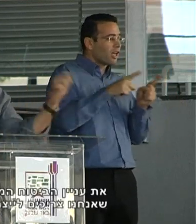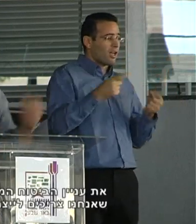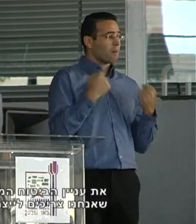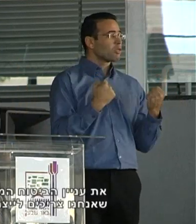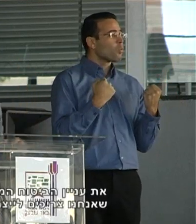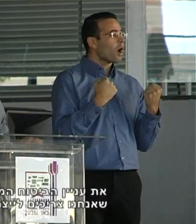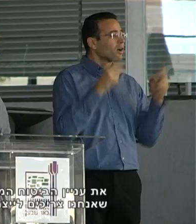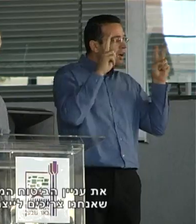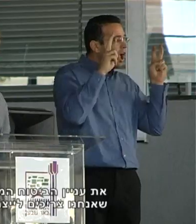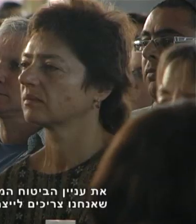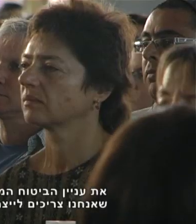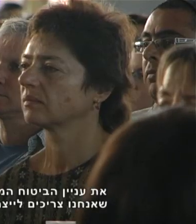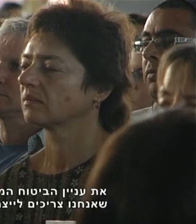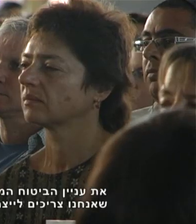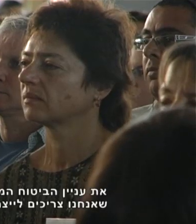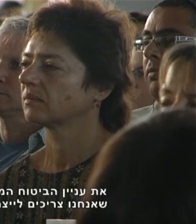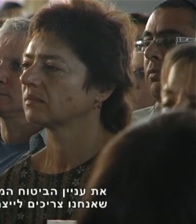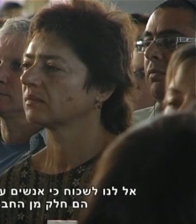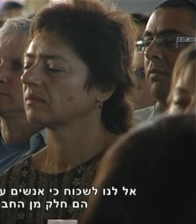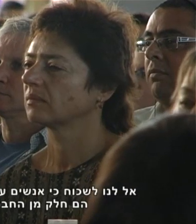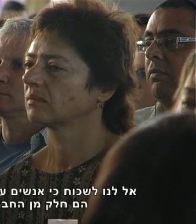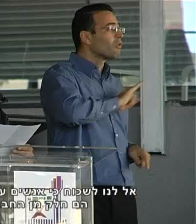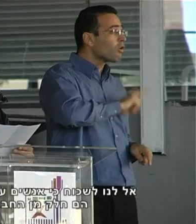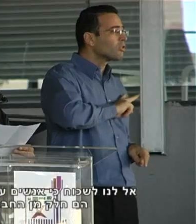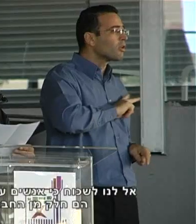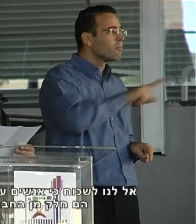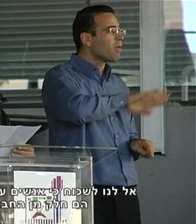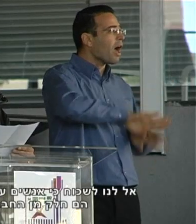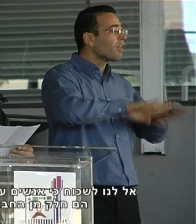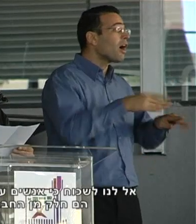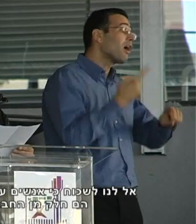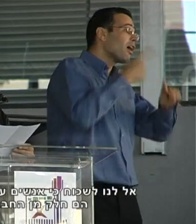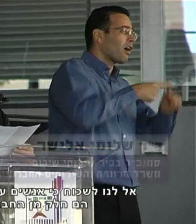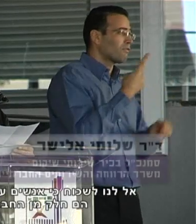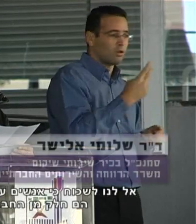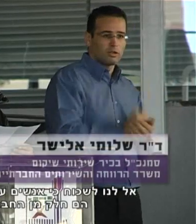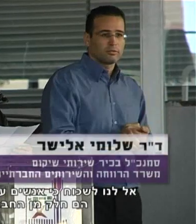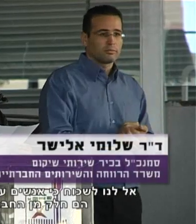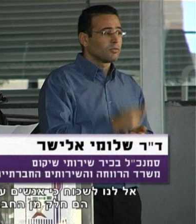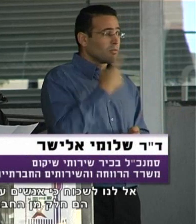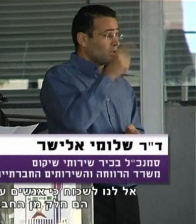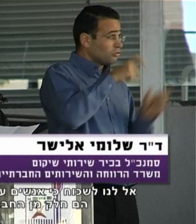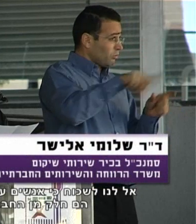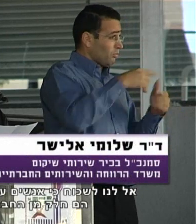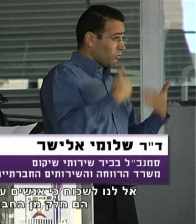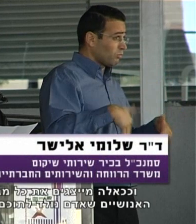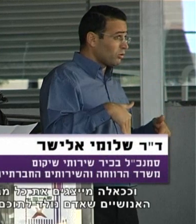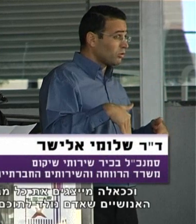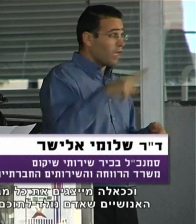הביטוח המשותף שאנחנו צריכים לייצר אותו. אל לנו לשכוח כי אנשים עם מוגבלויות הם חלק מן